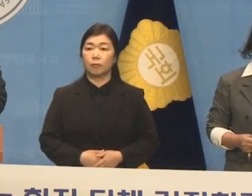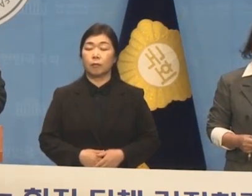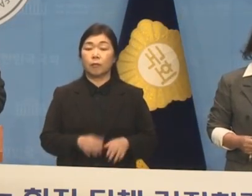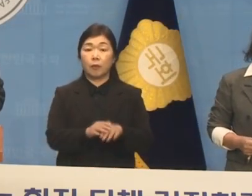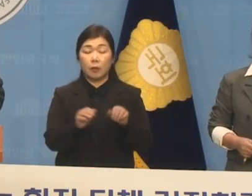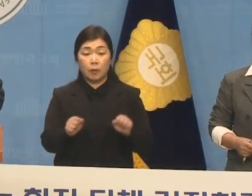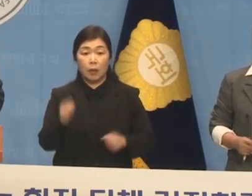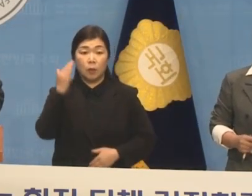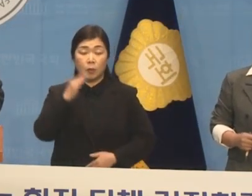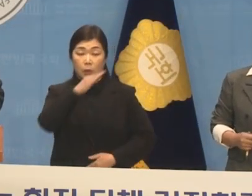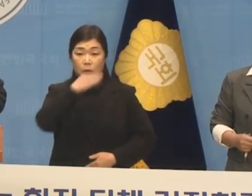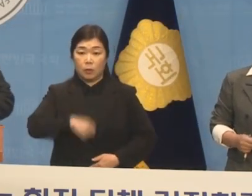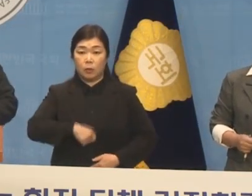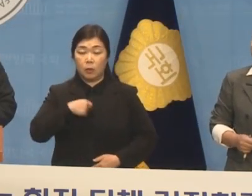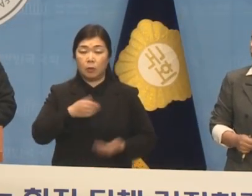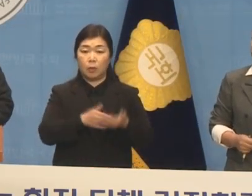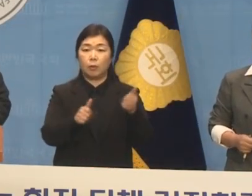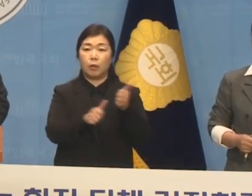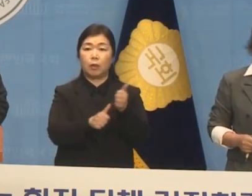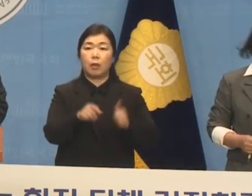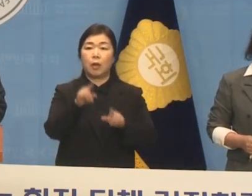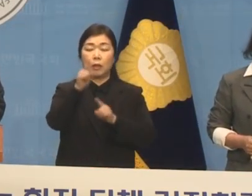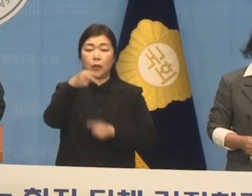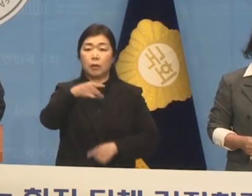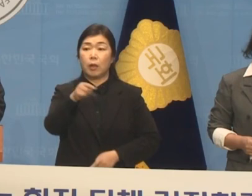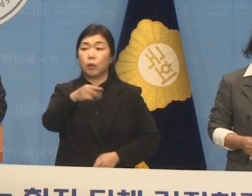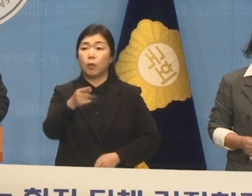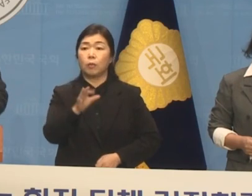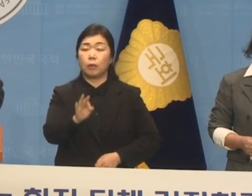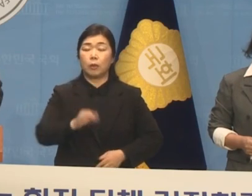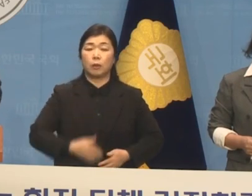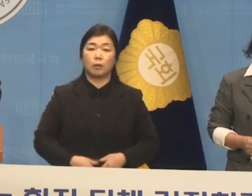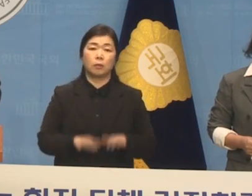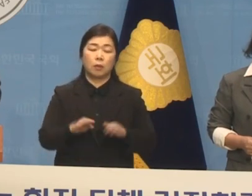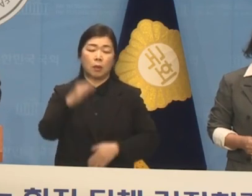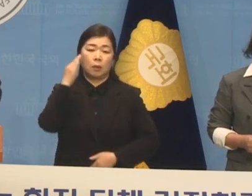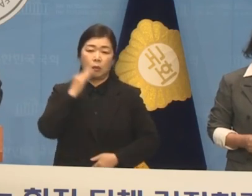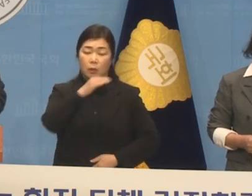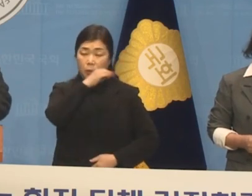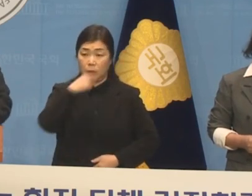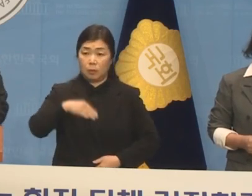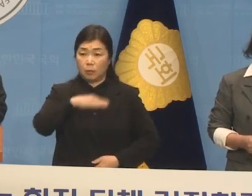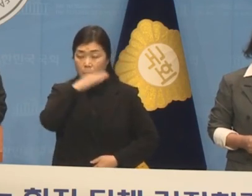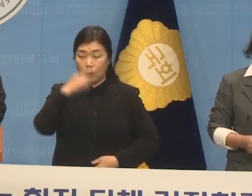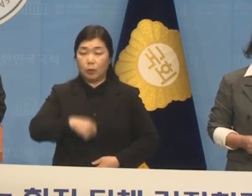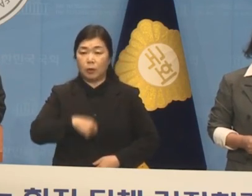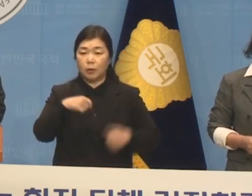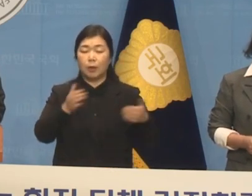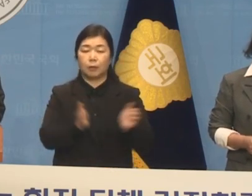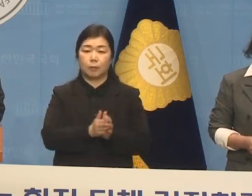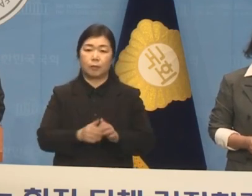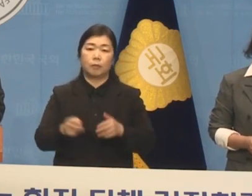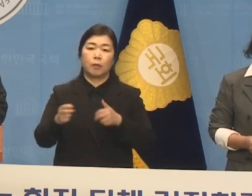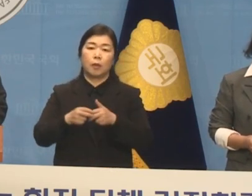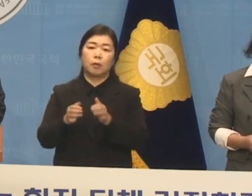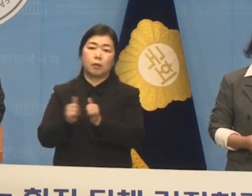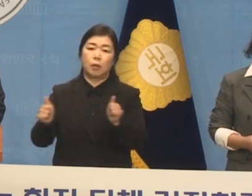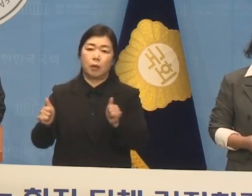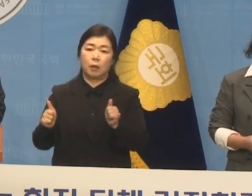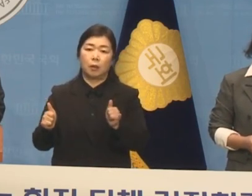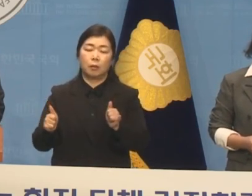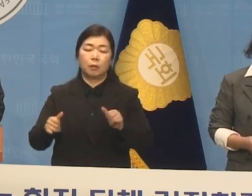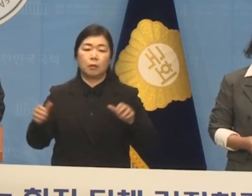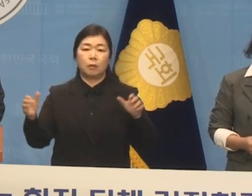예, 녹색정의당 부대변인 이세동입니다. 오늘 녹색정의당은 의사 집단 진료 거부